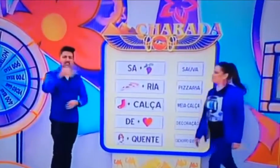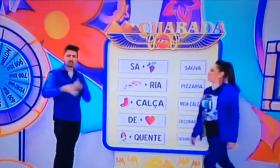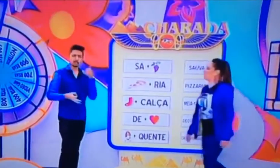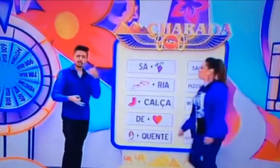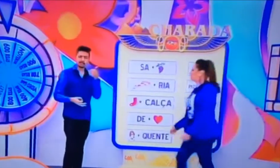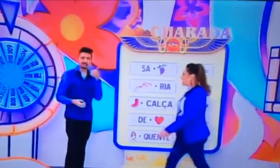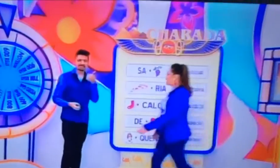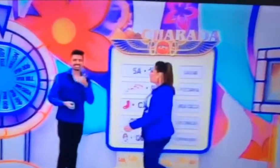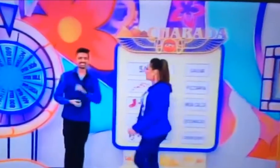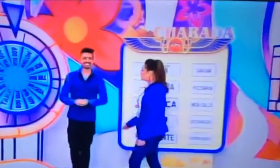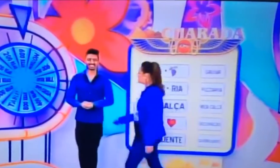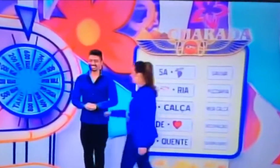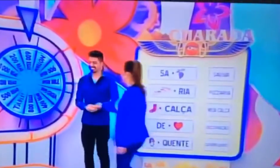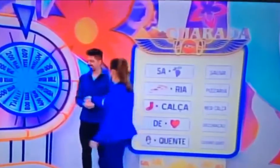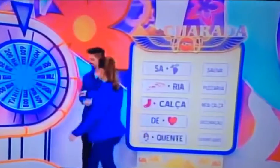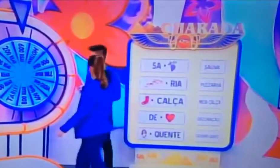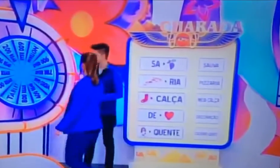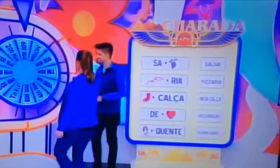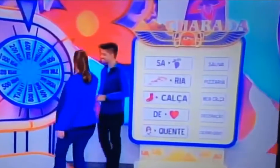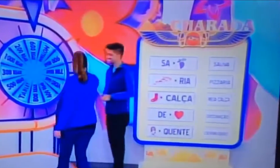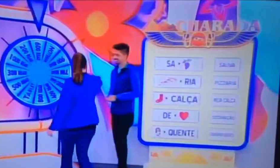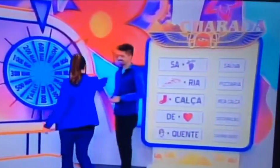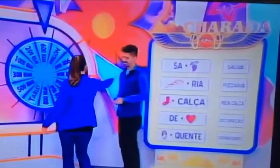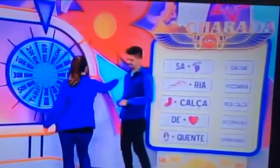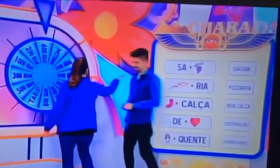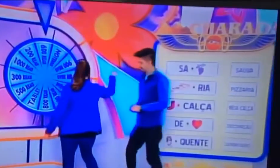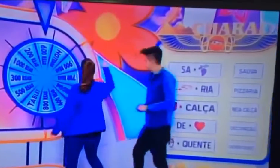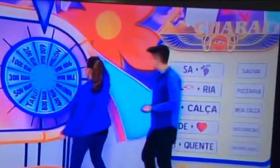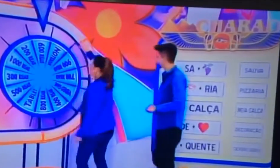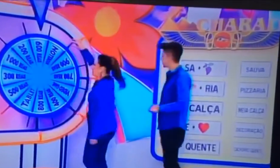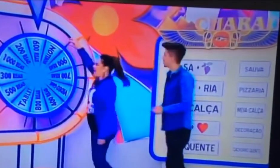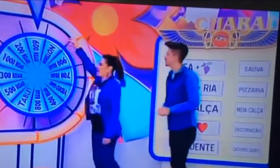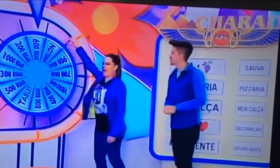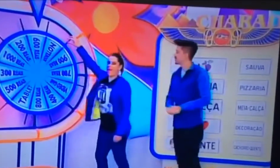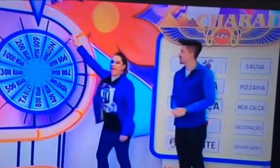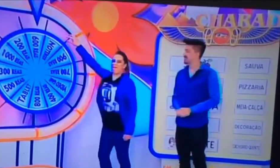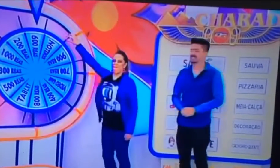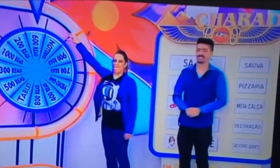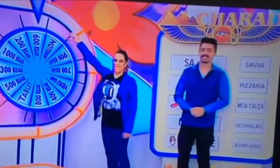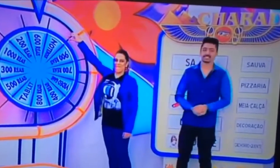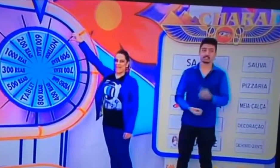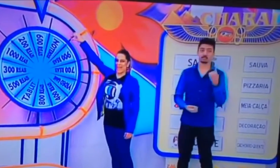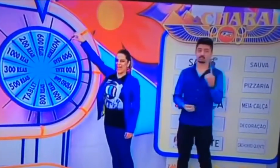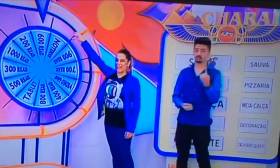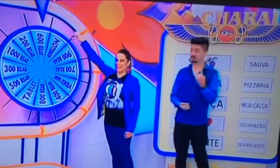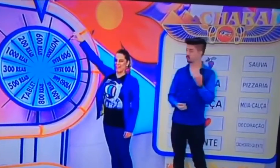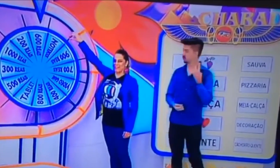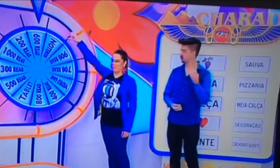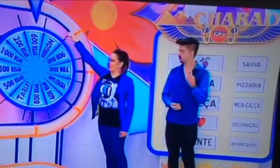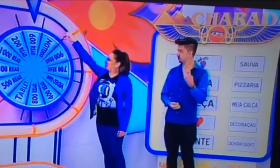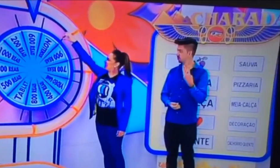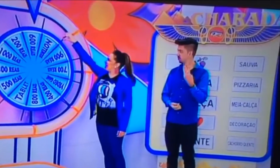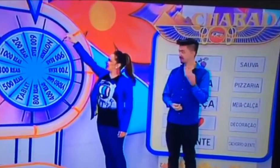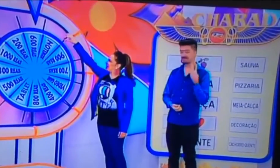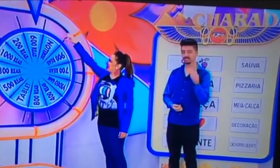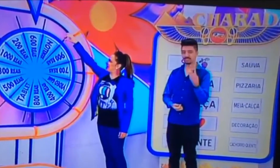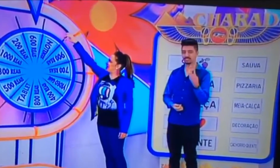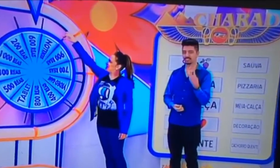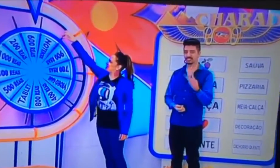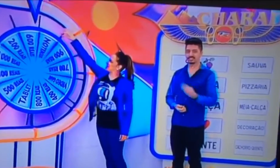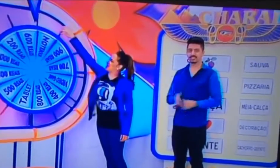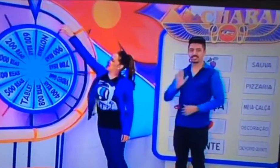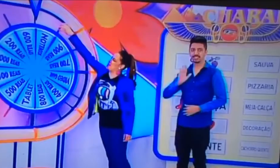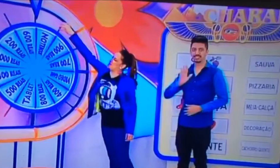acertou decoração. Só um minutinho. É um, é dois, é